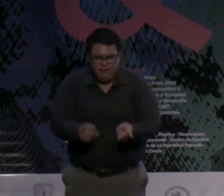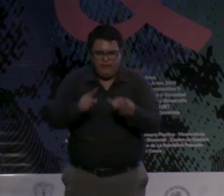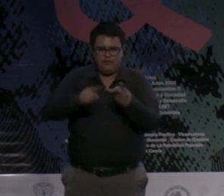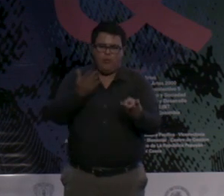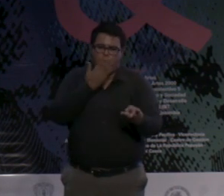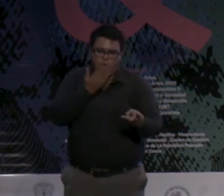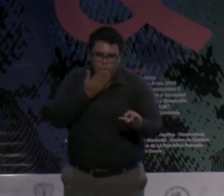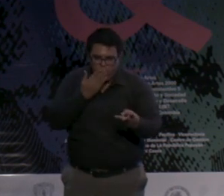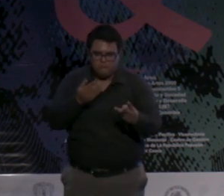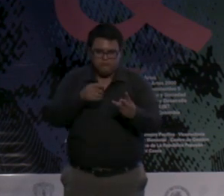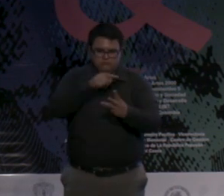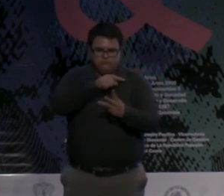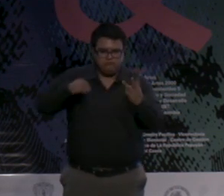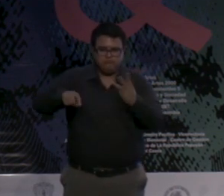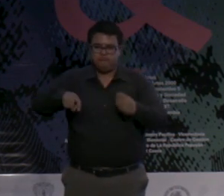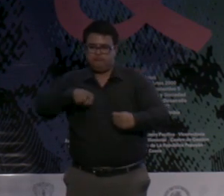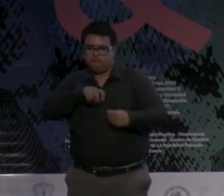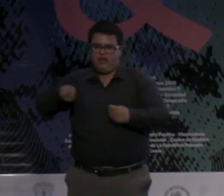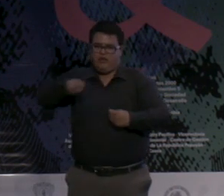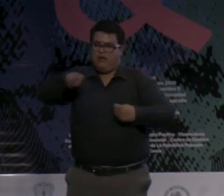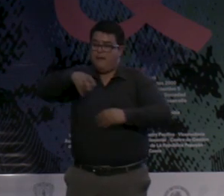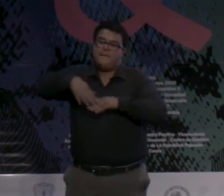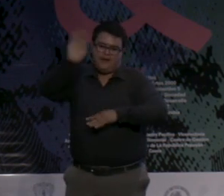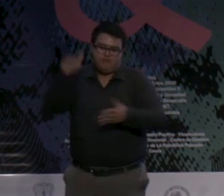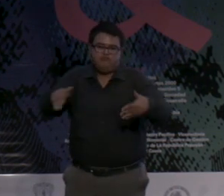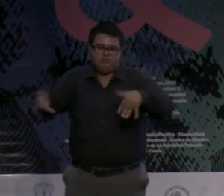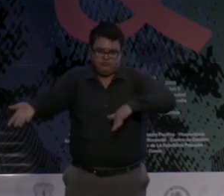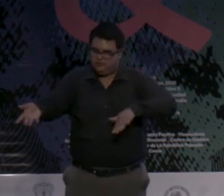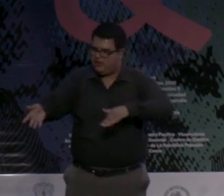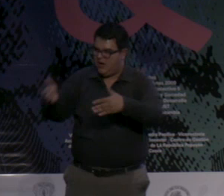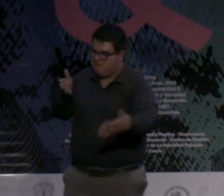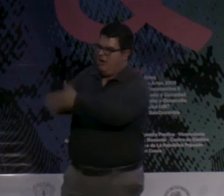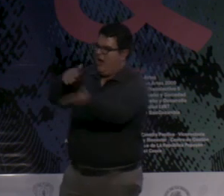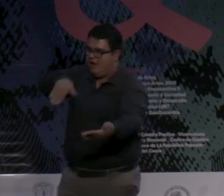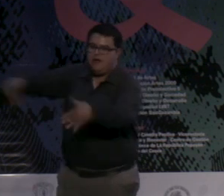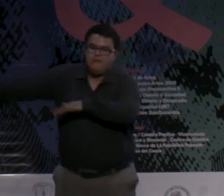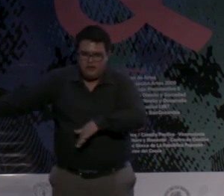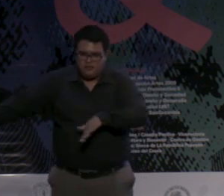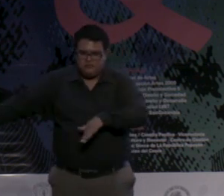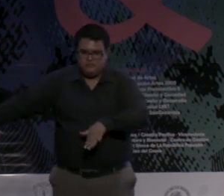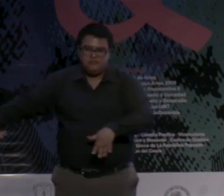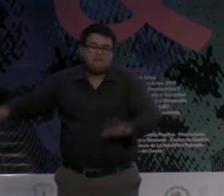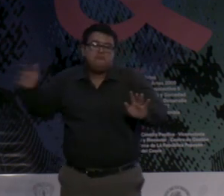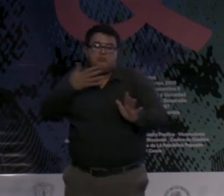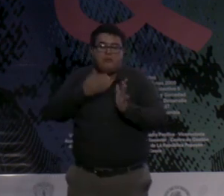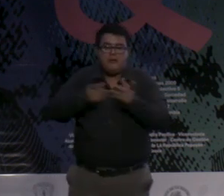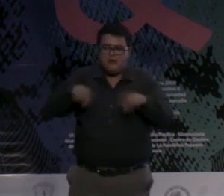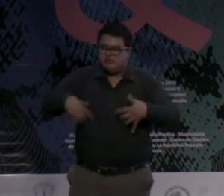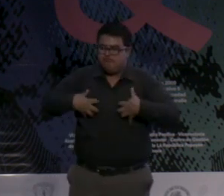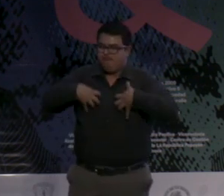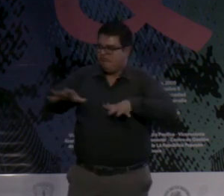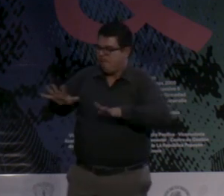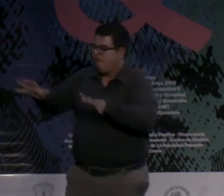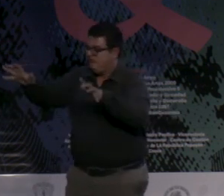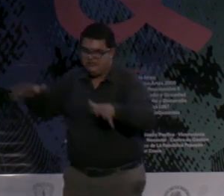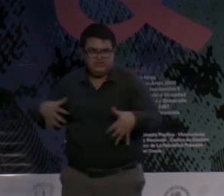indígenas. El nivel más grave de desactivación pues es la muerte, pero hay otros niveles de desactivación como puede ser el terror, el